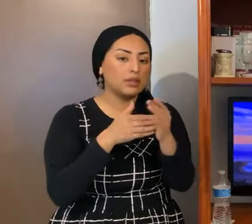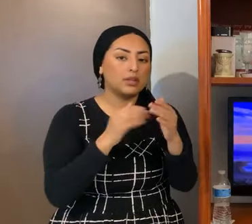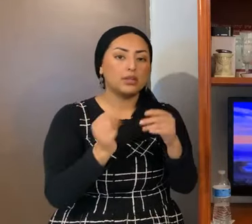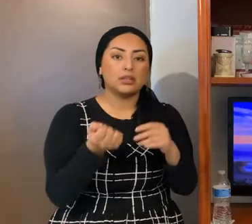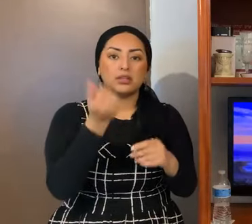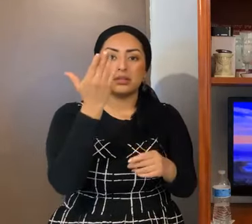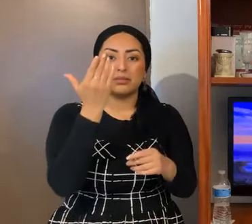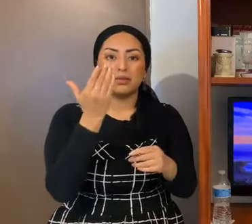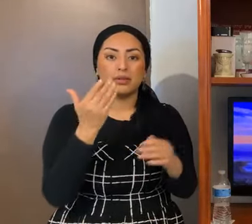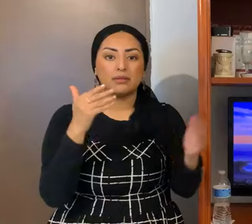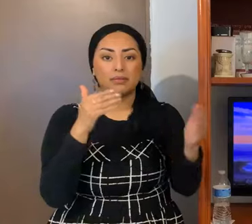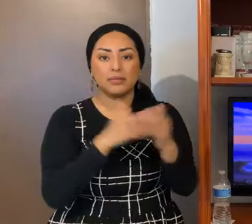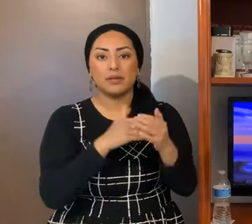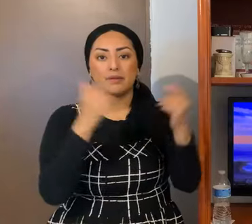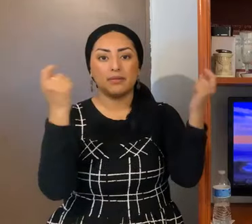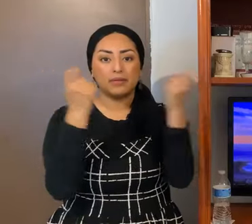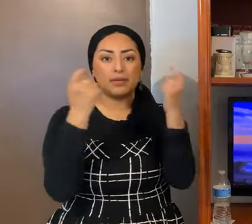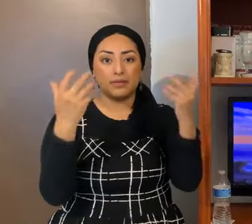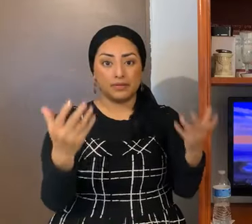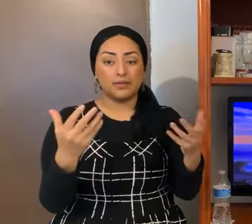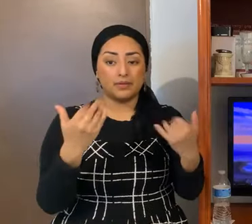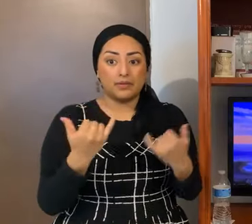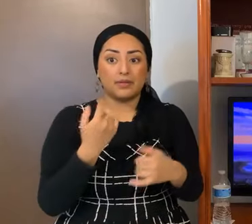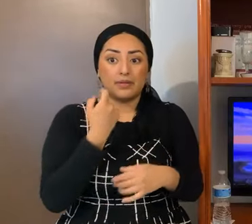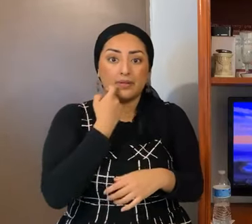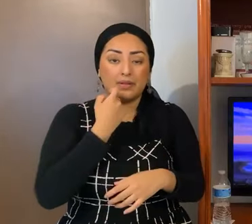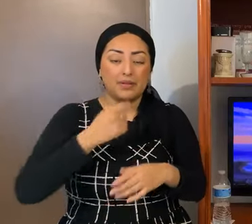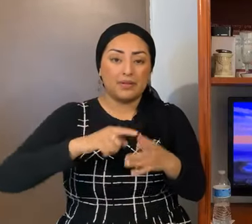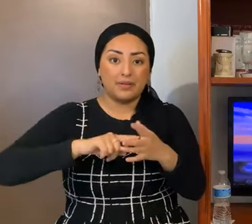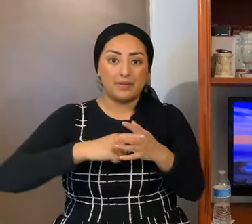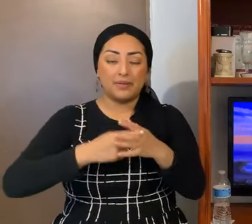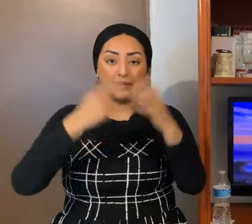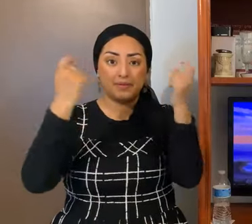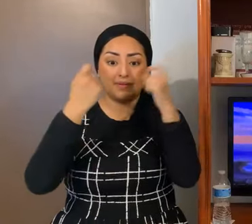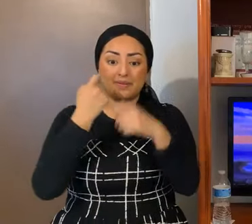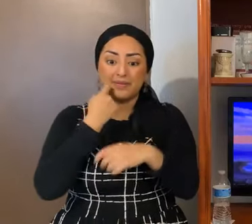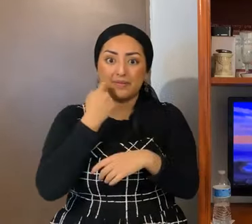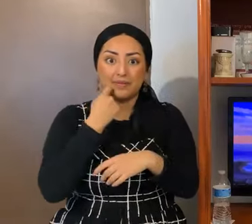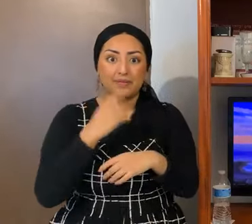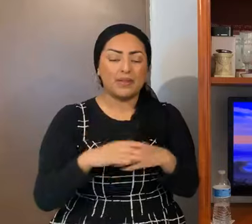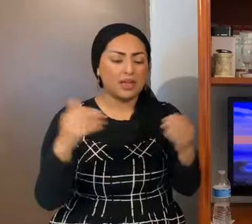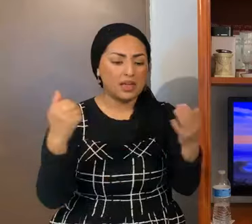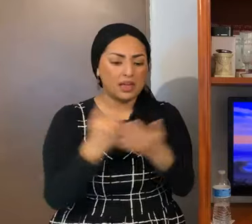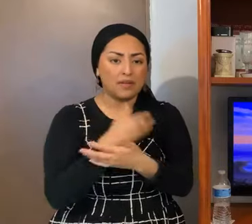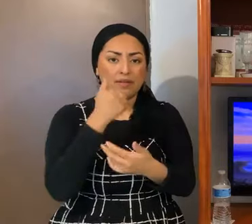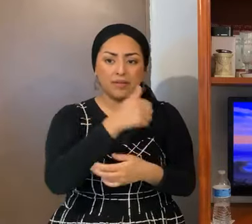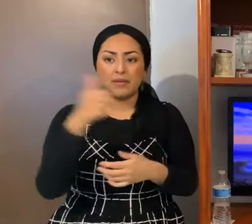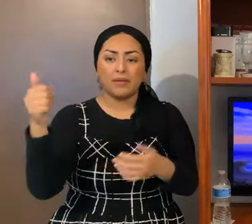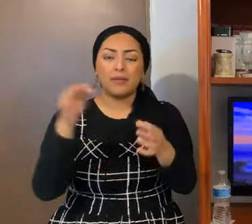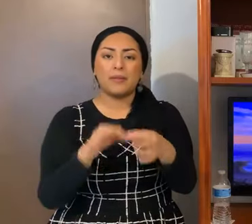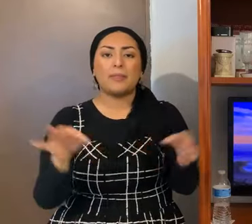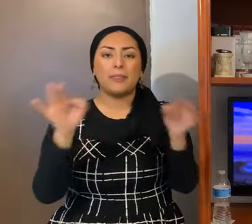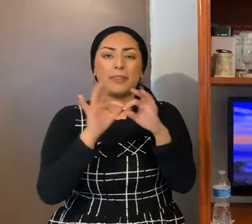Shabbat, quebranta las fiestas. Y miren, estamos a punto de empezar las fiestas. Todo esto es para reflexionar, todo esto es